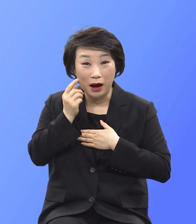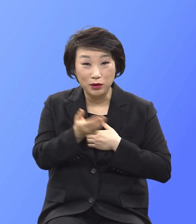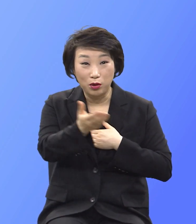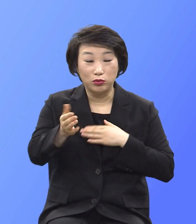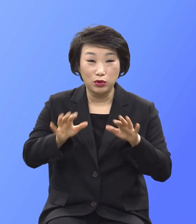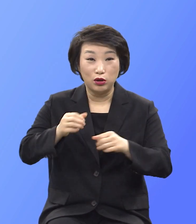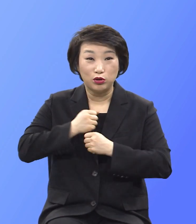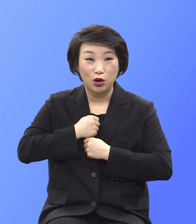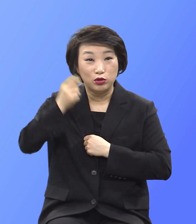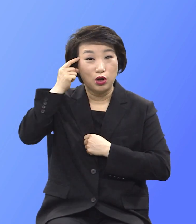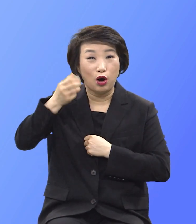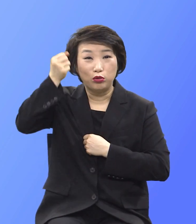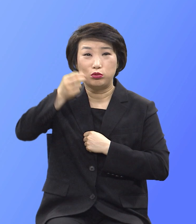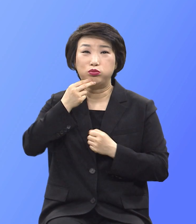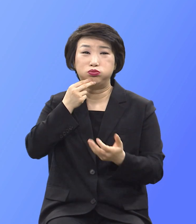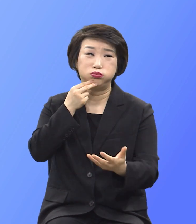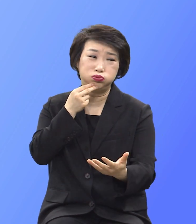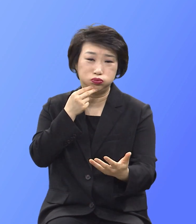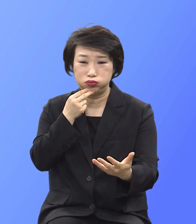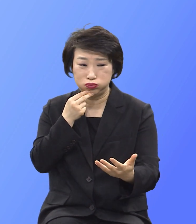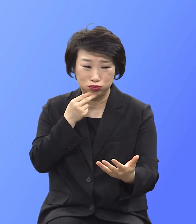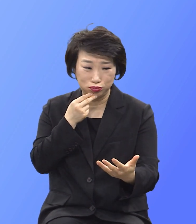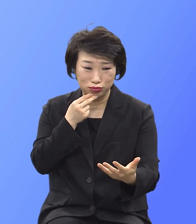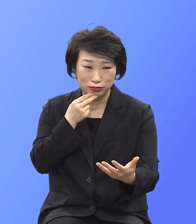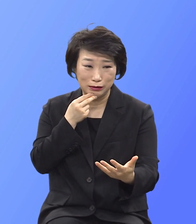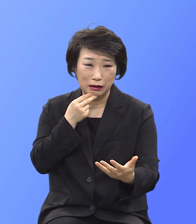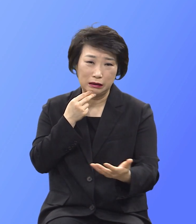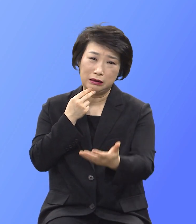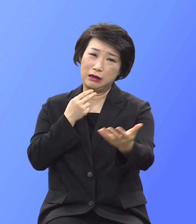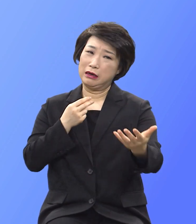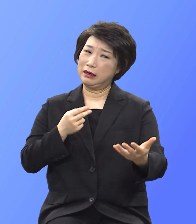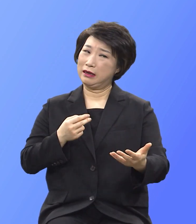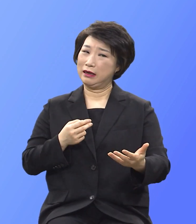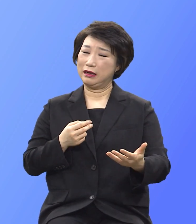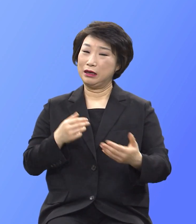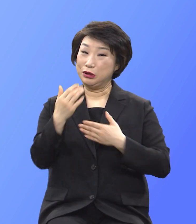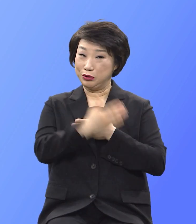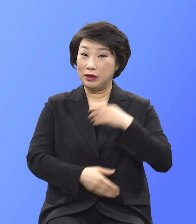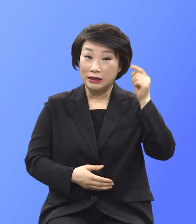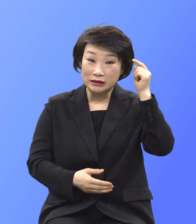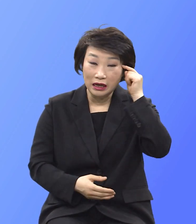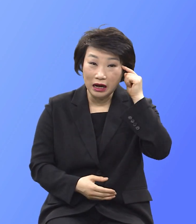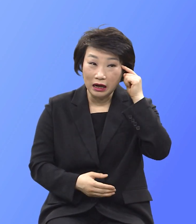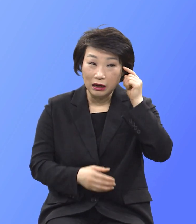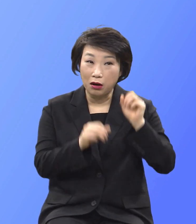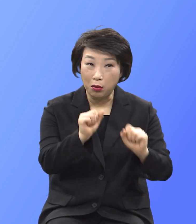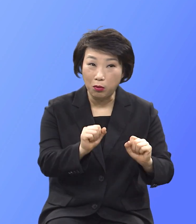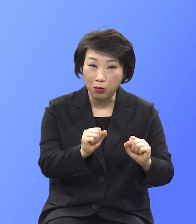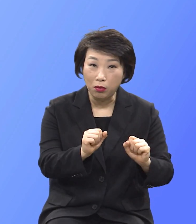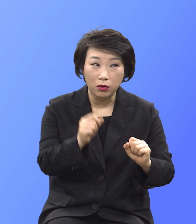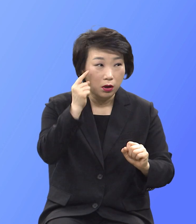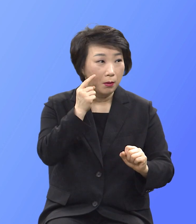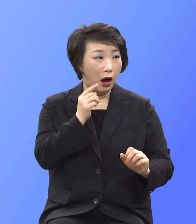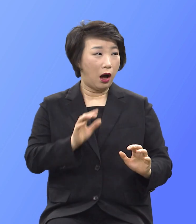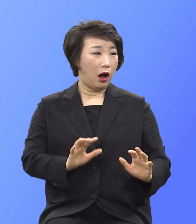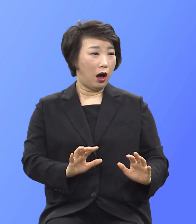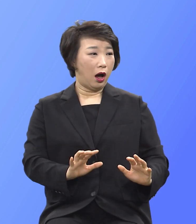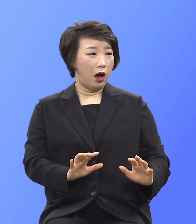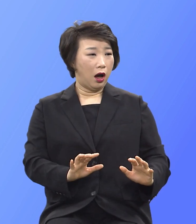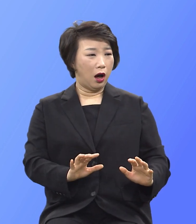그러나 지키려고 몸부림치지 않는다면 당신은 육신의 생각에 머물러 있다고 생각할